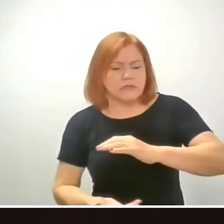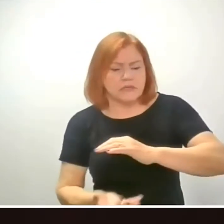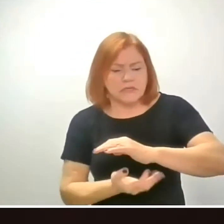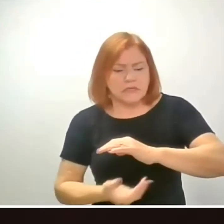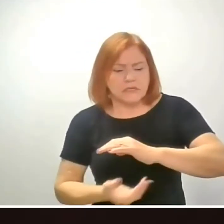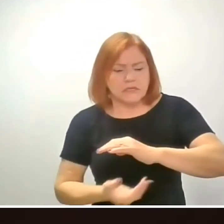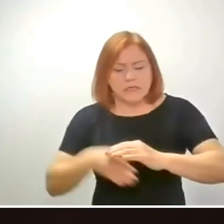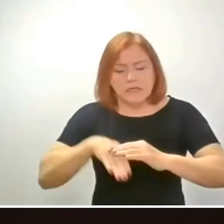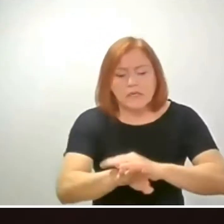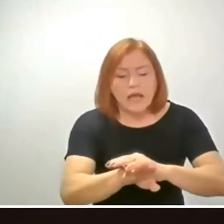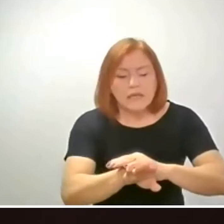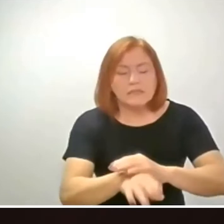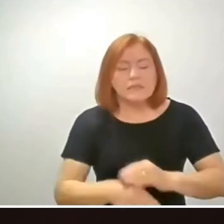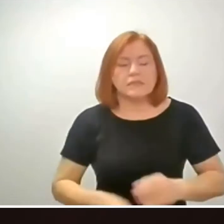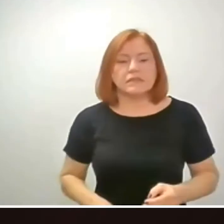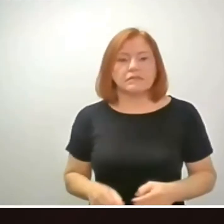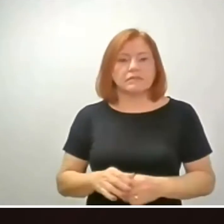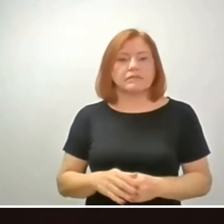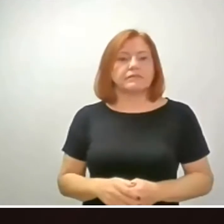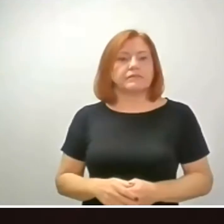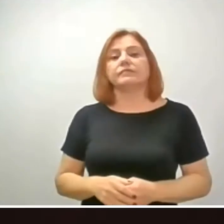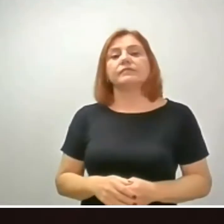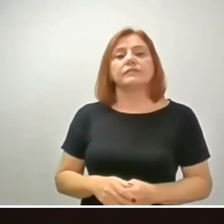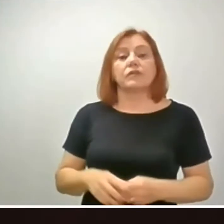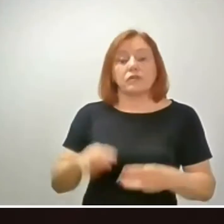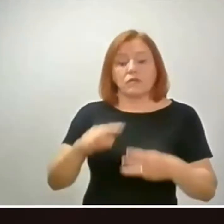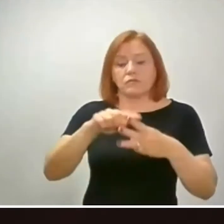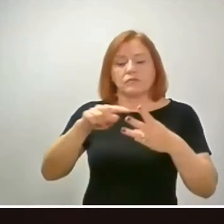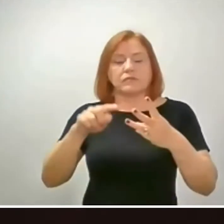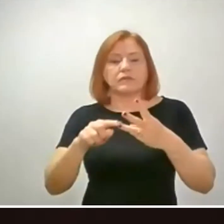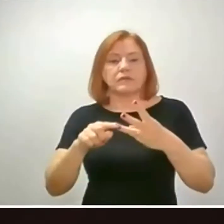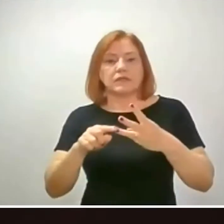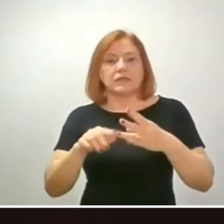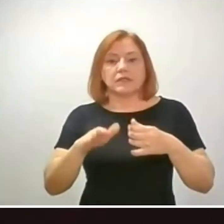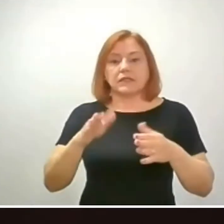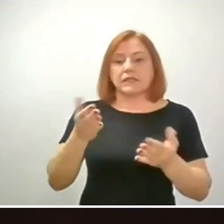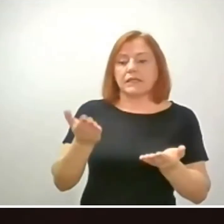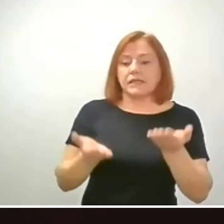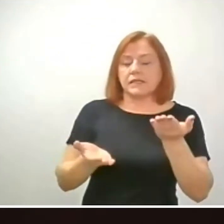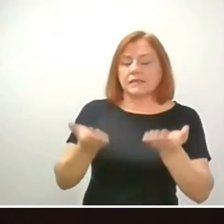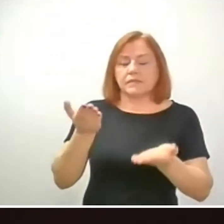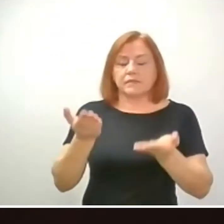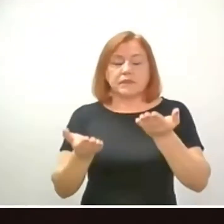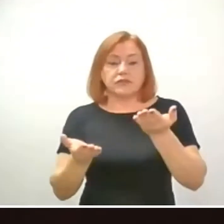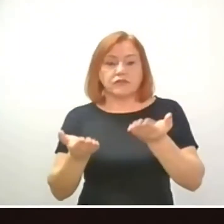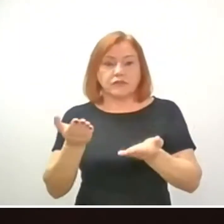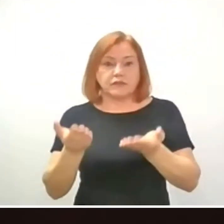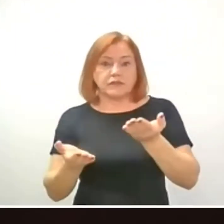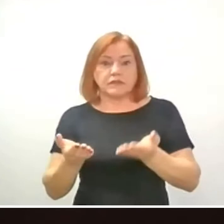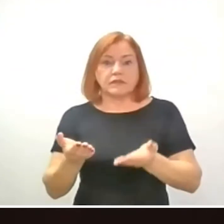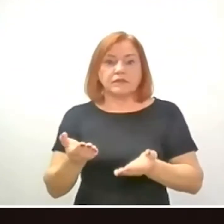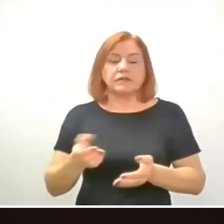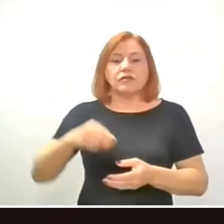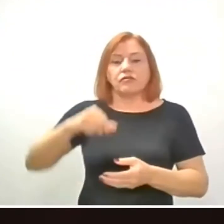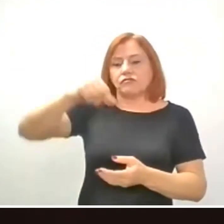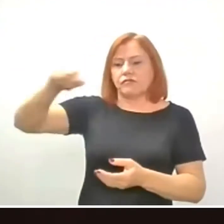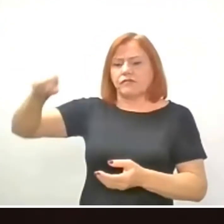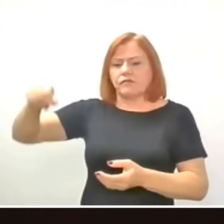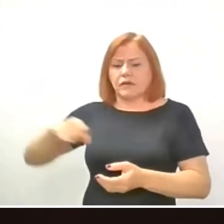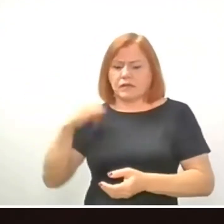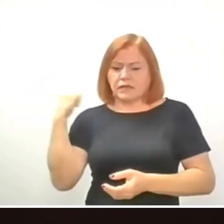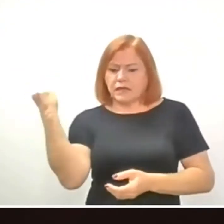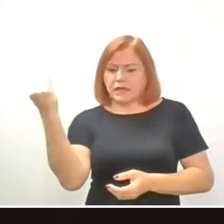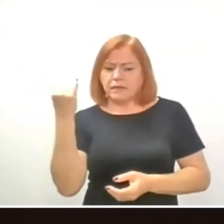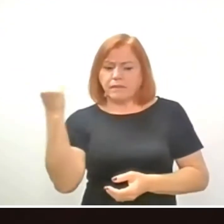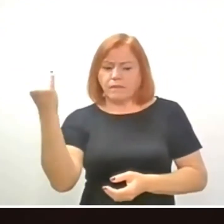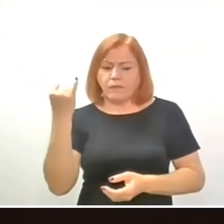3 medidas de farinha era uma refeição completa para aqueles 3 homens, tá? E diz: Abraão, por sua vez, correu